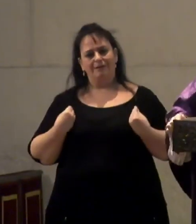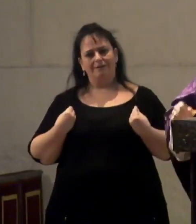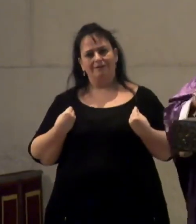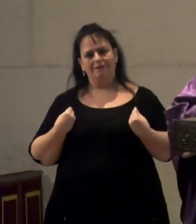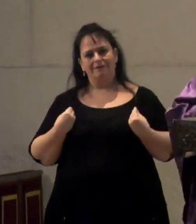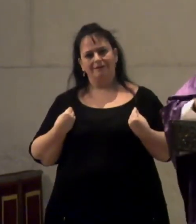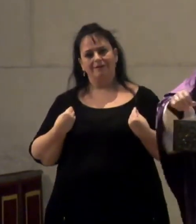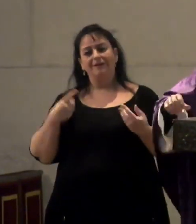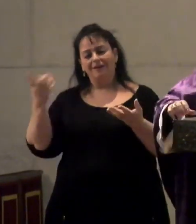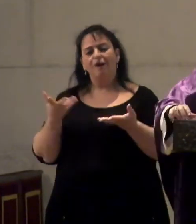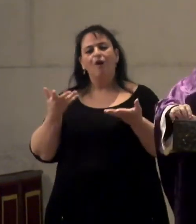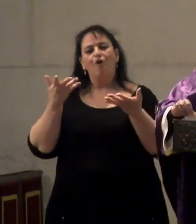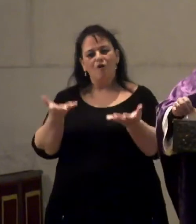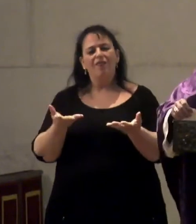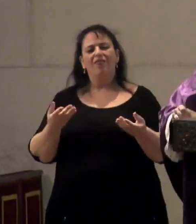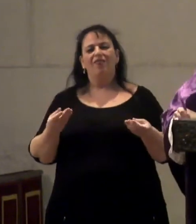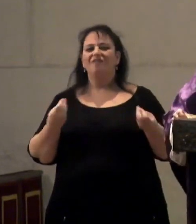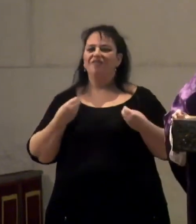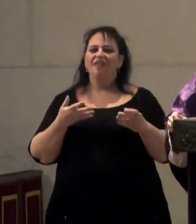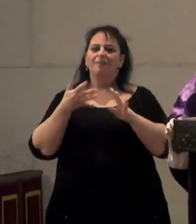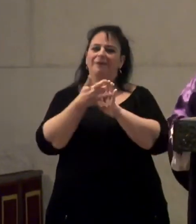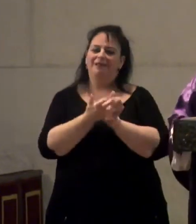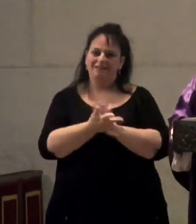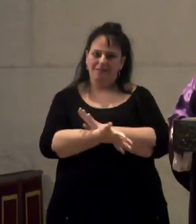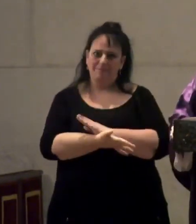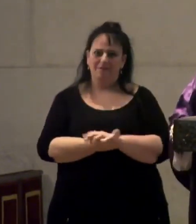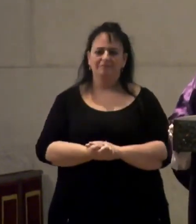que nos ofrece la vida para siempre.